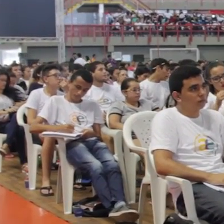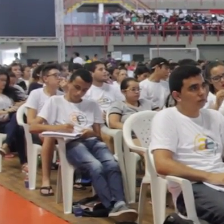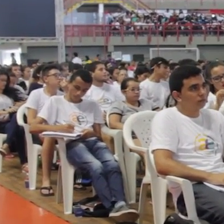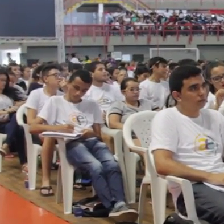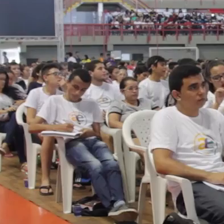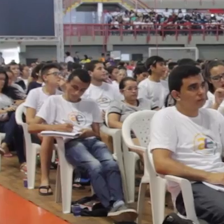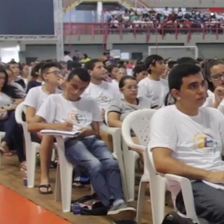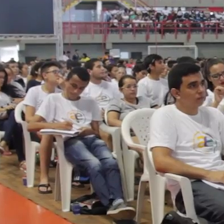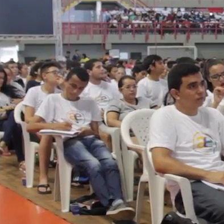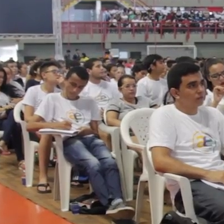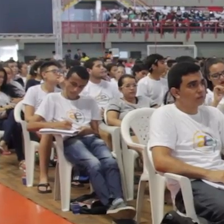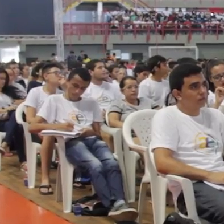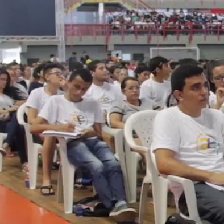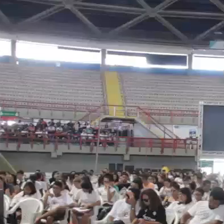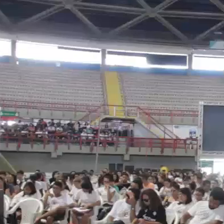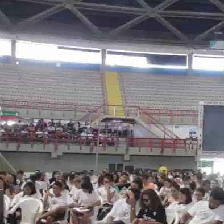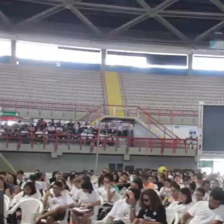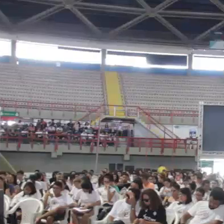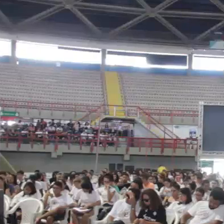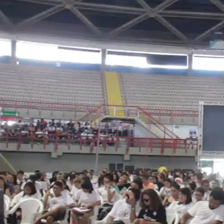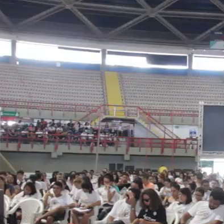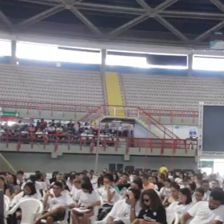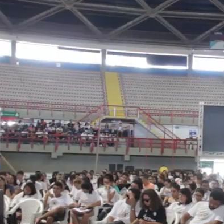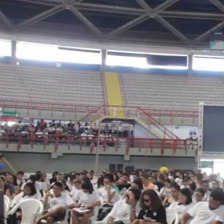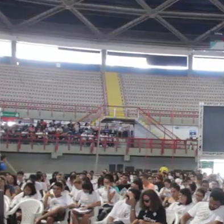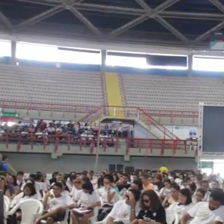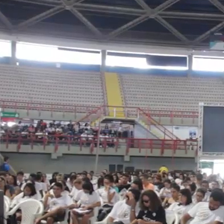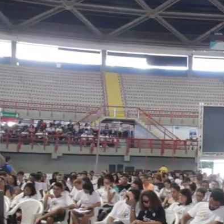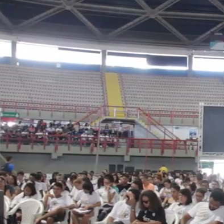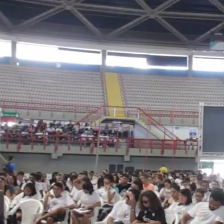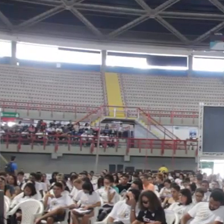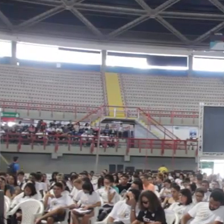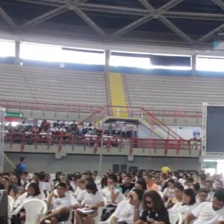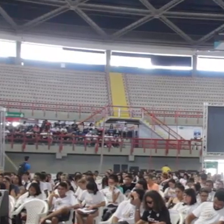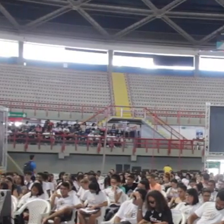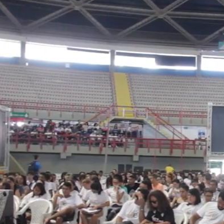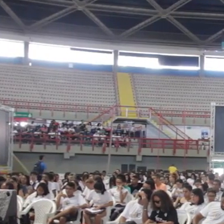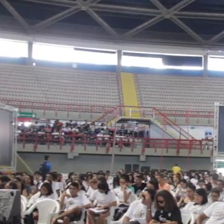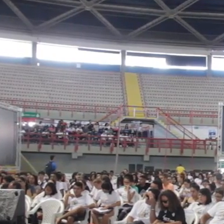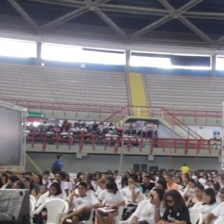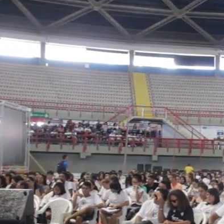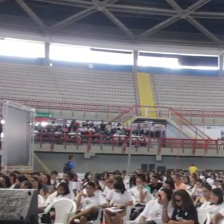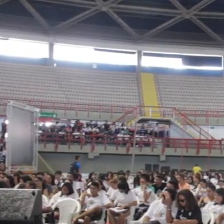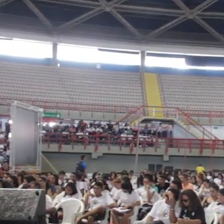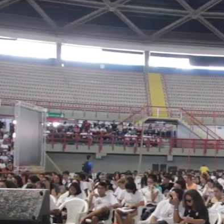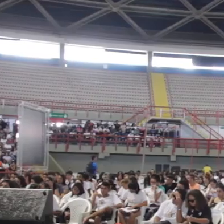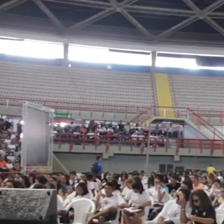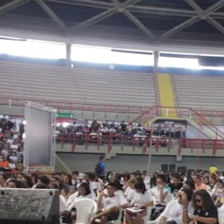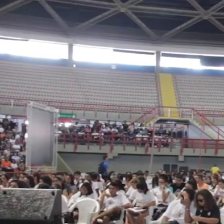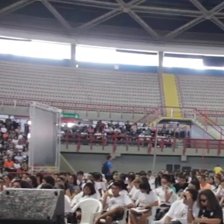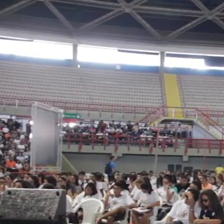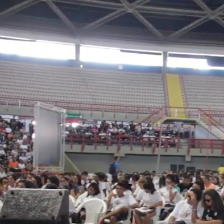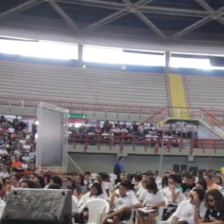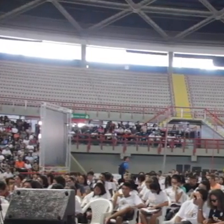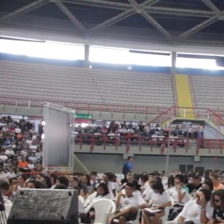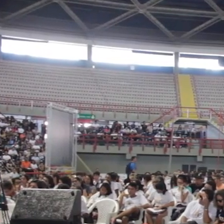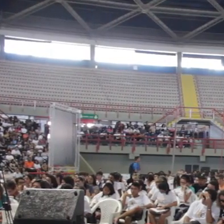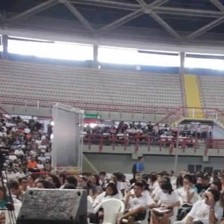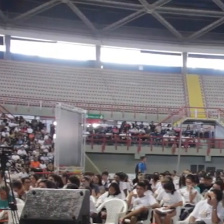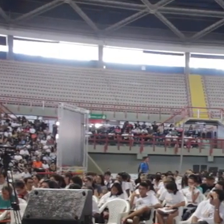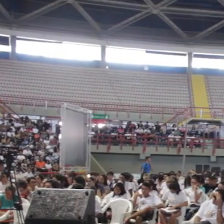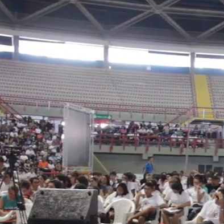política pública. Aí o meio, por meio de mais verbas para algum ministério, por